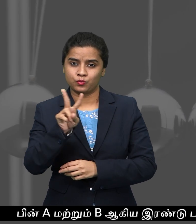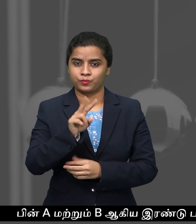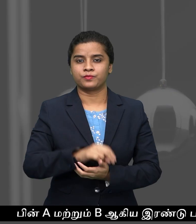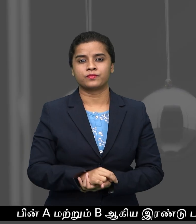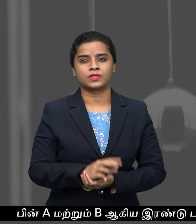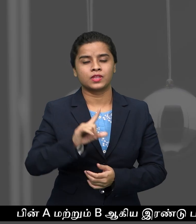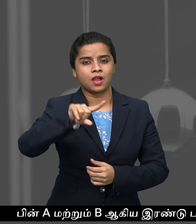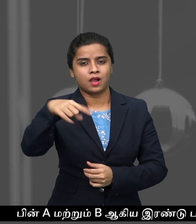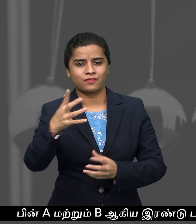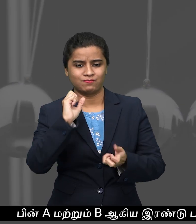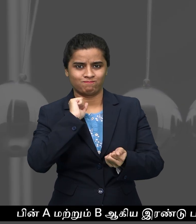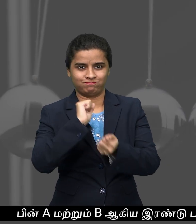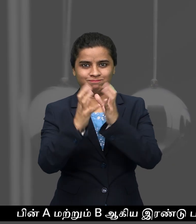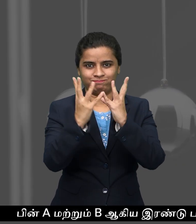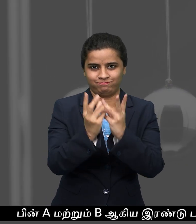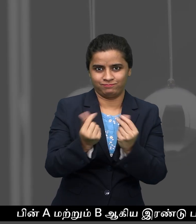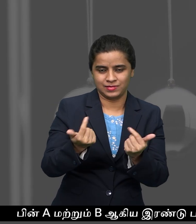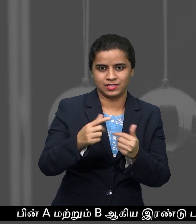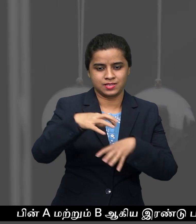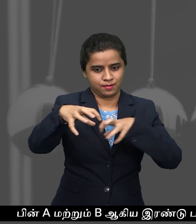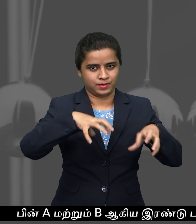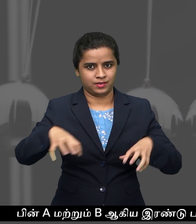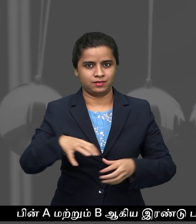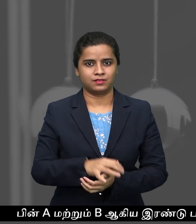ஆகிய இரண்டு பந்துகளின் வேகம் என்று வைத்துக்கொள்வோம்.